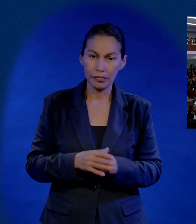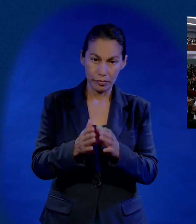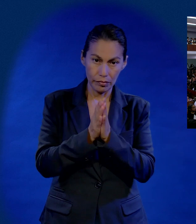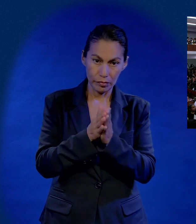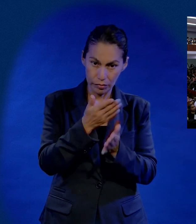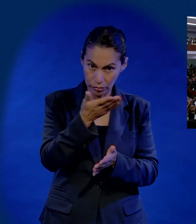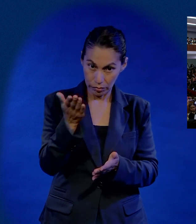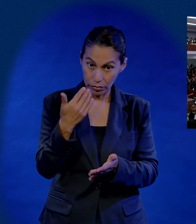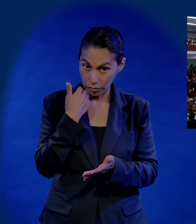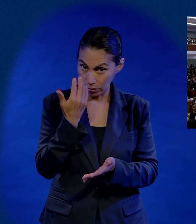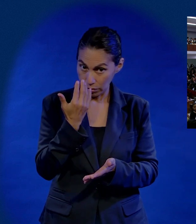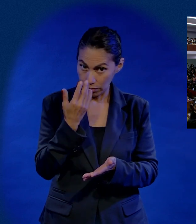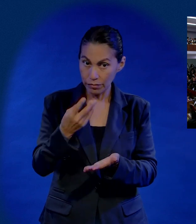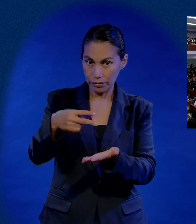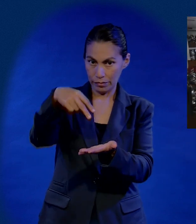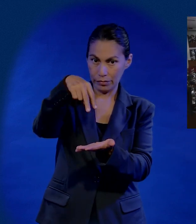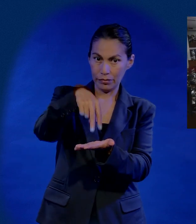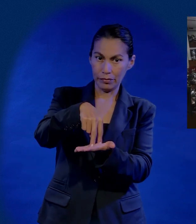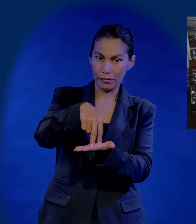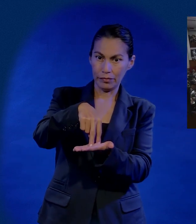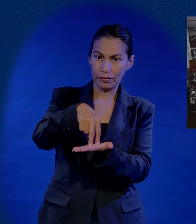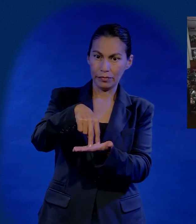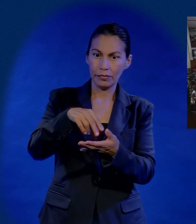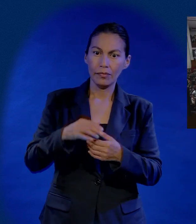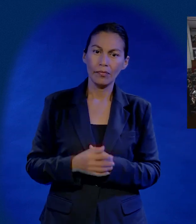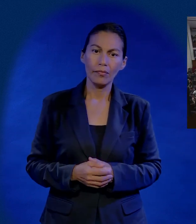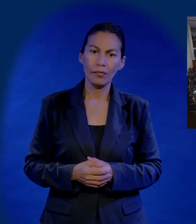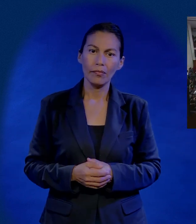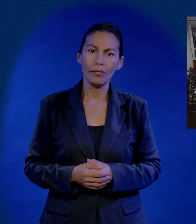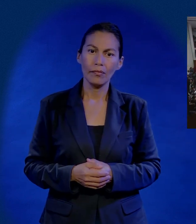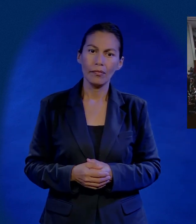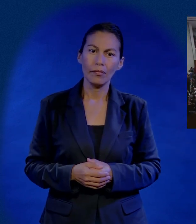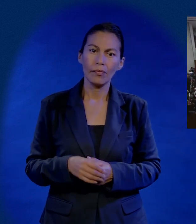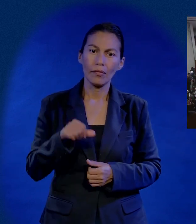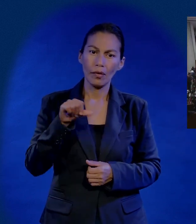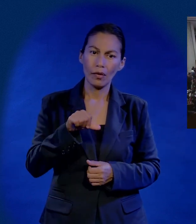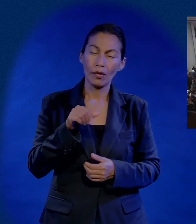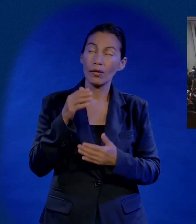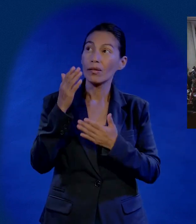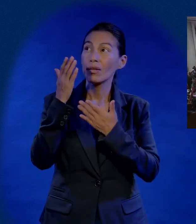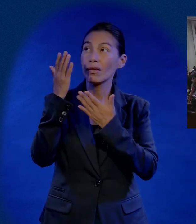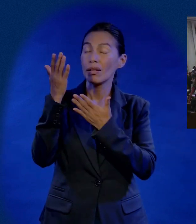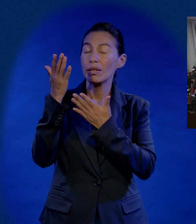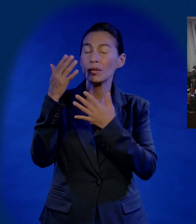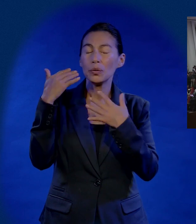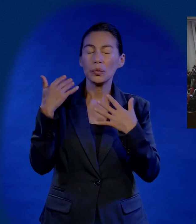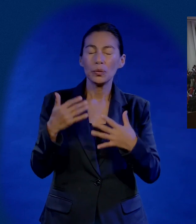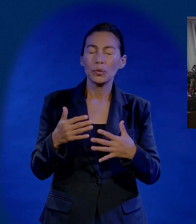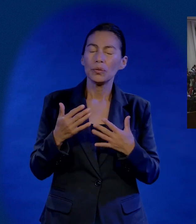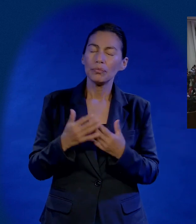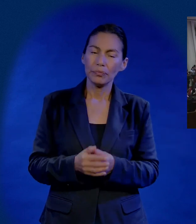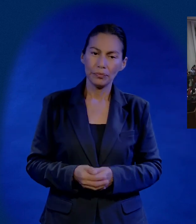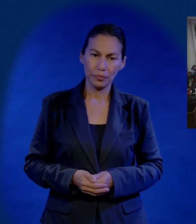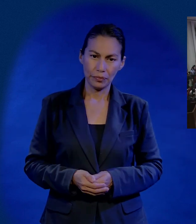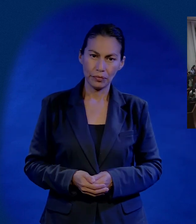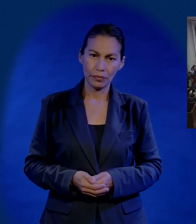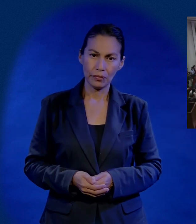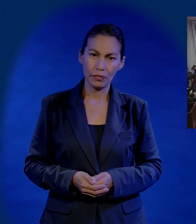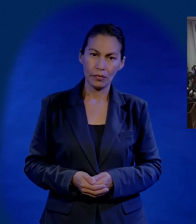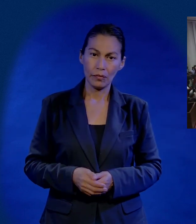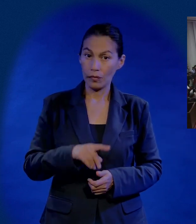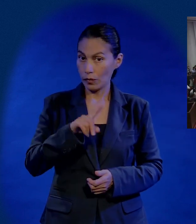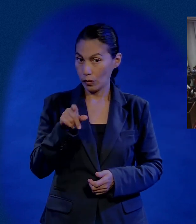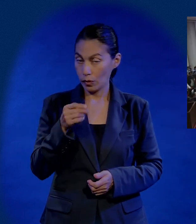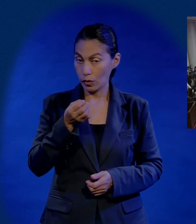Señor? Pónganse en pie, si usted quisiera. Pónganse en pie, si usted quisiera. Hoy lo vamos a